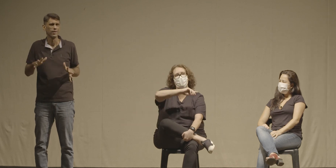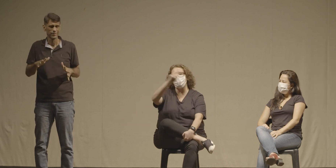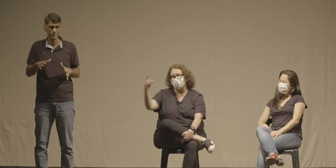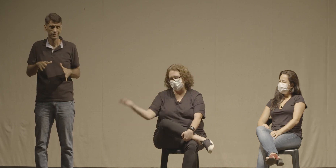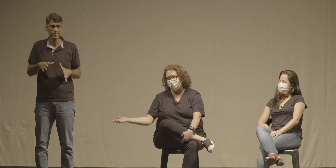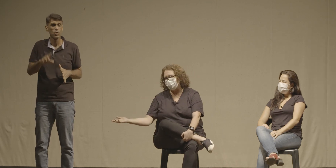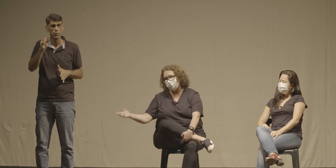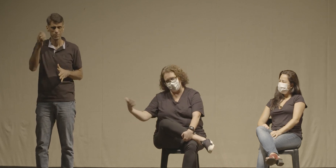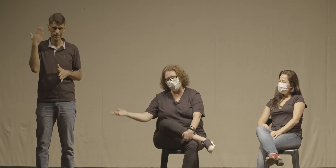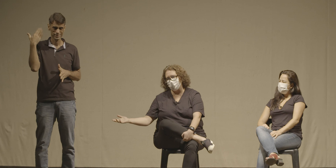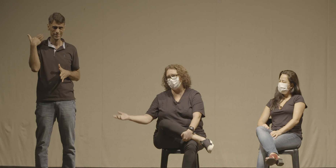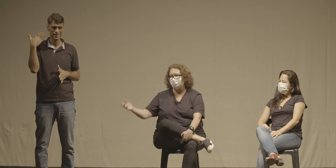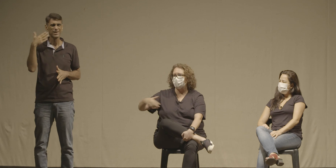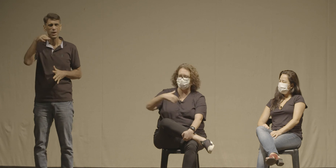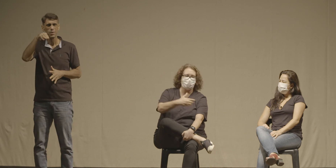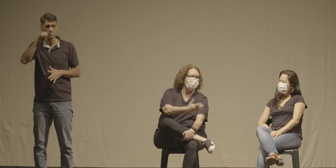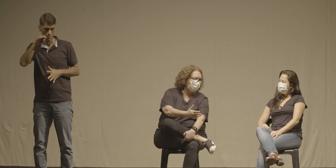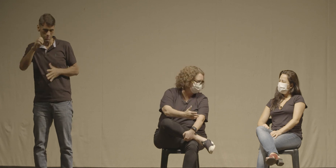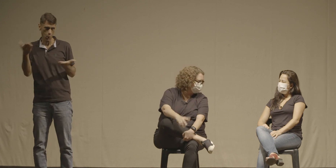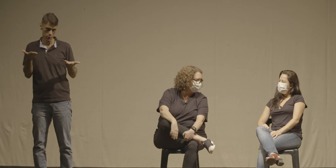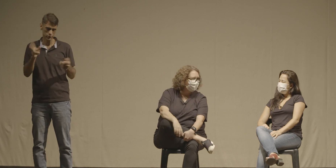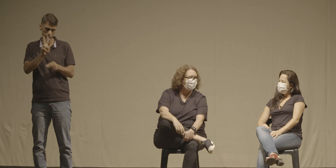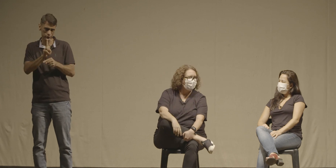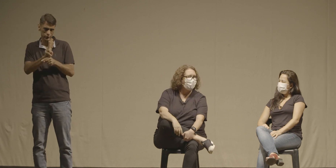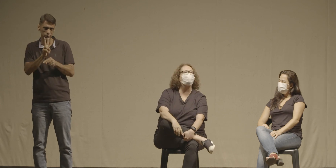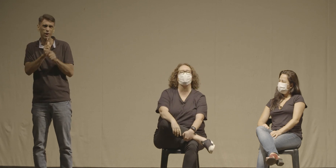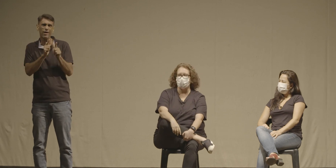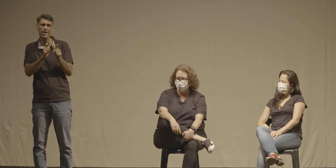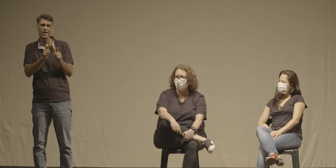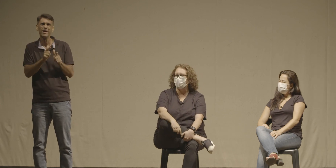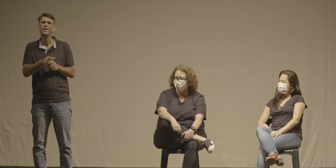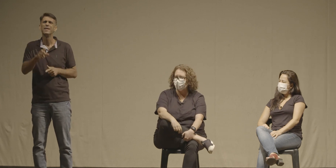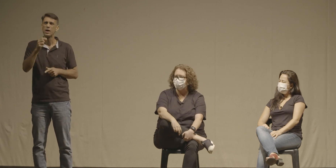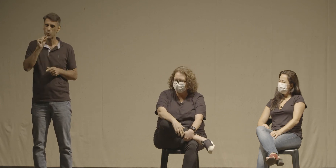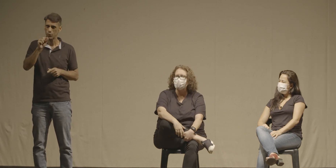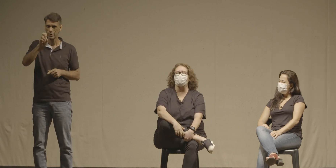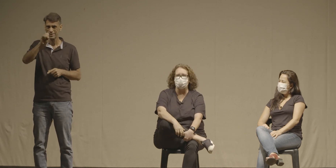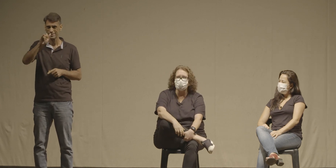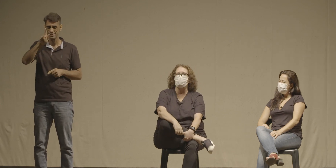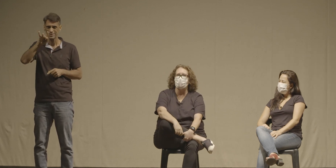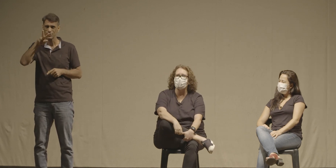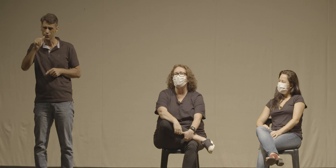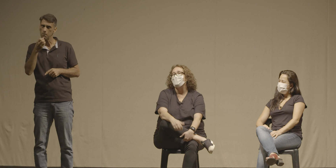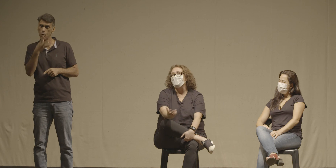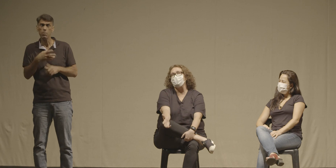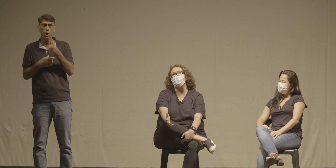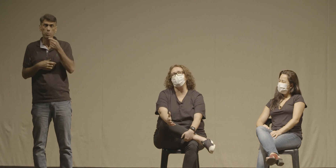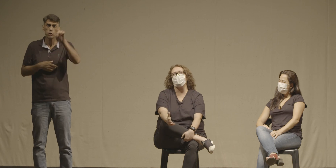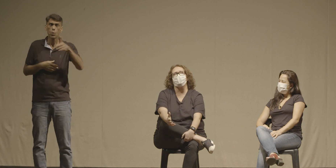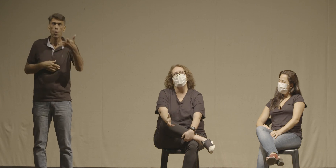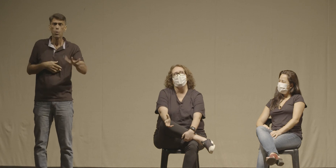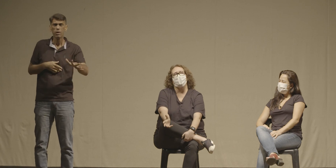virei o meme, na época não era meme, né? Hoje seria o meme de a Silvia é boa, hein? Mas essa Silvia é boa.